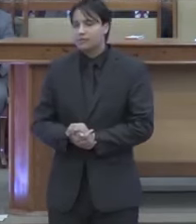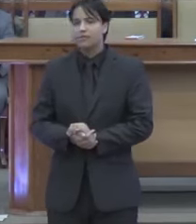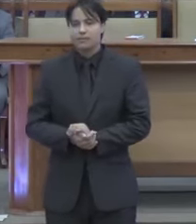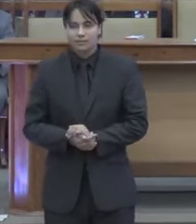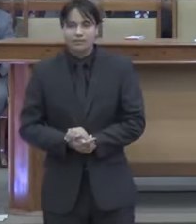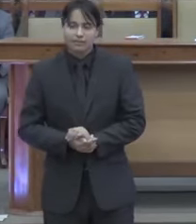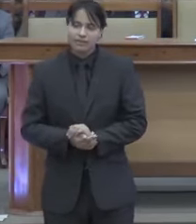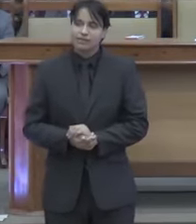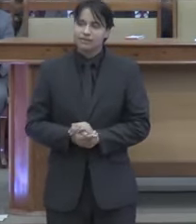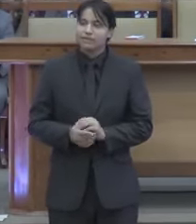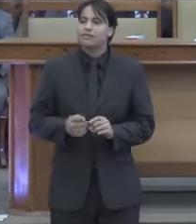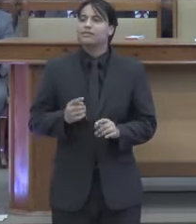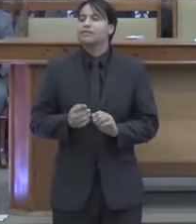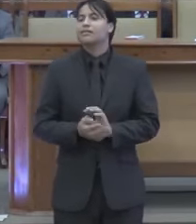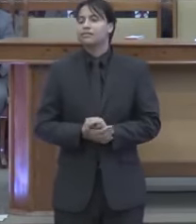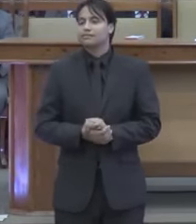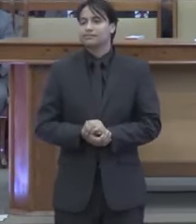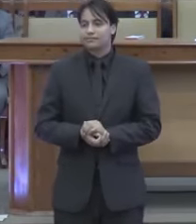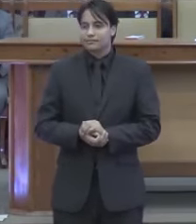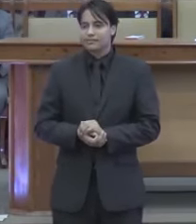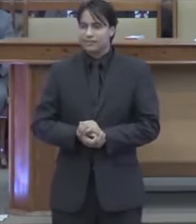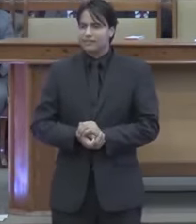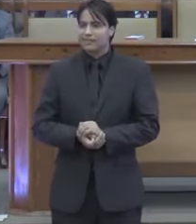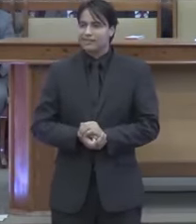cão, tão tremenda.